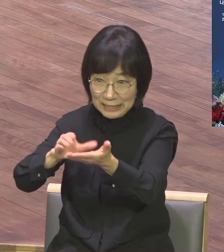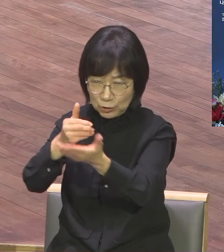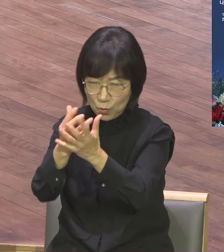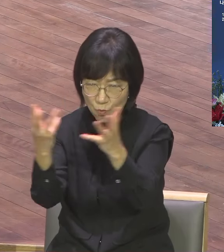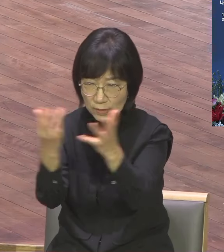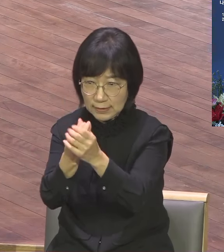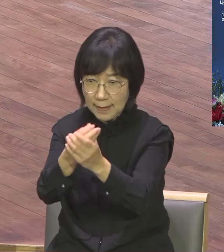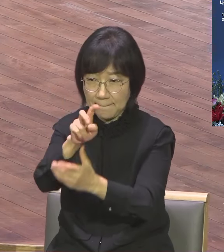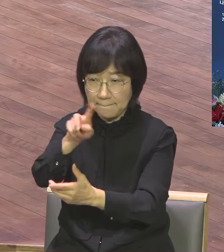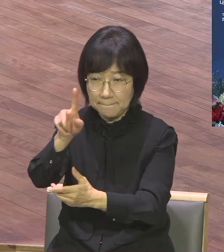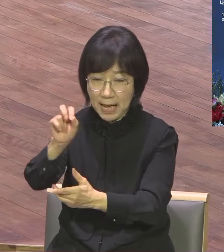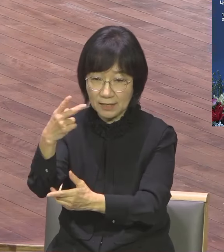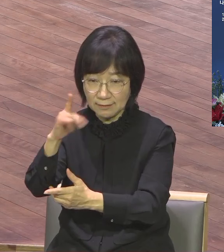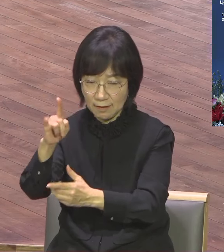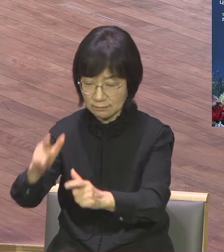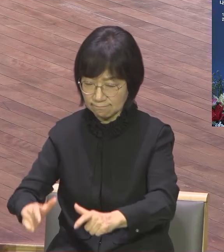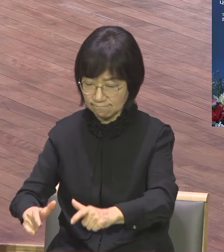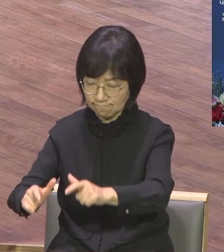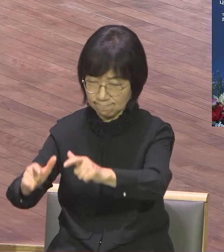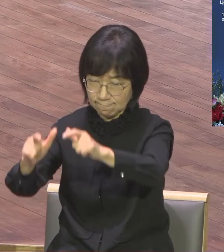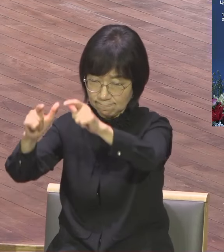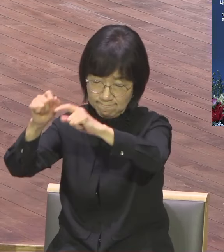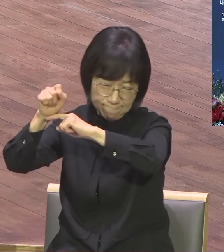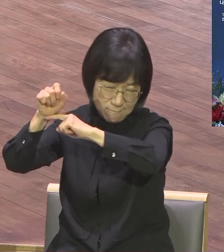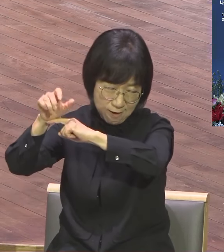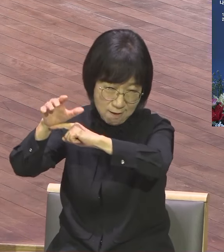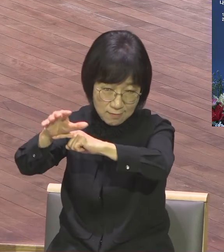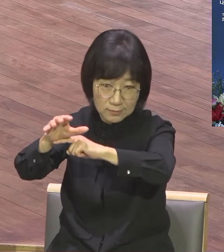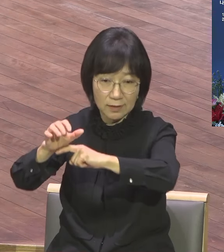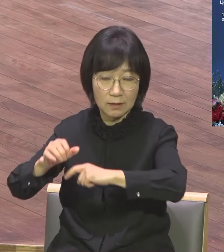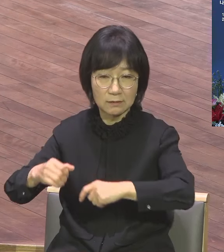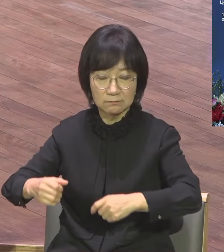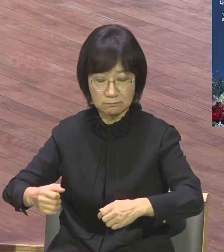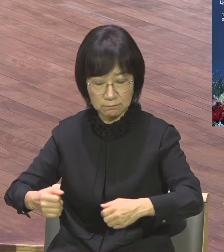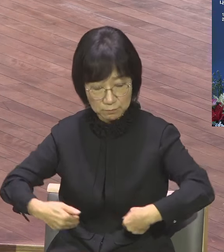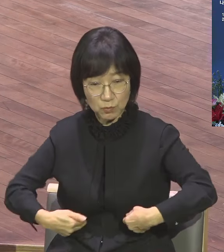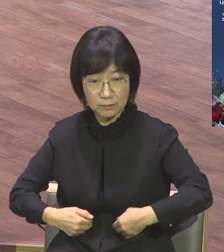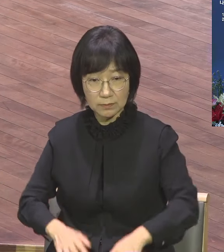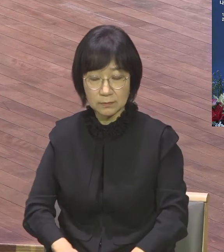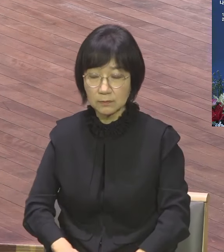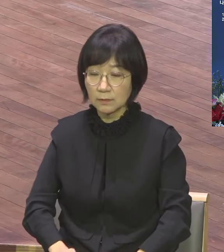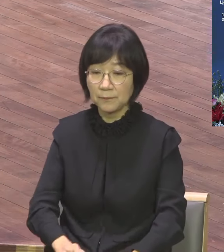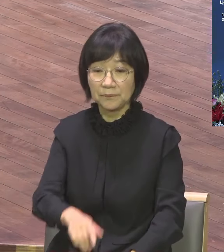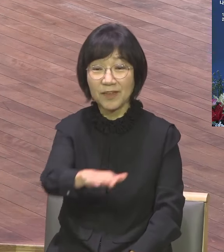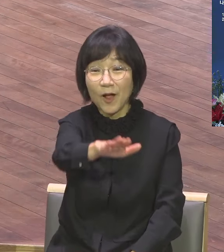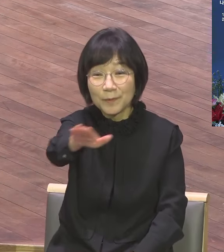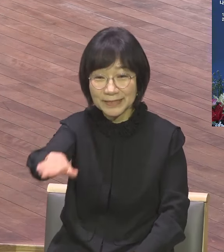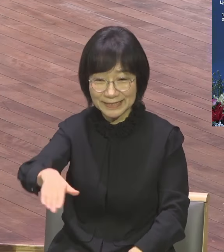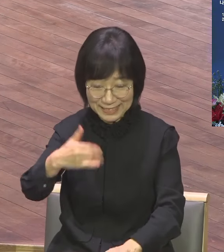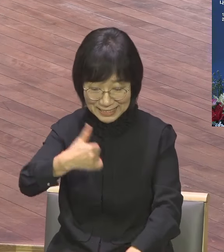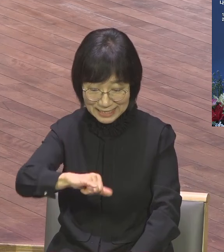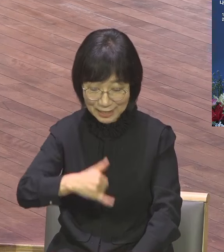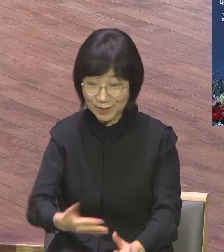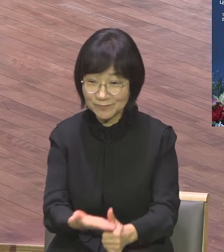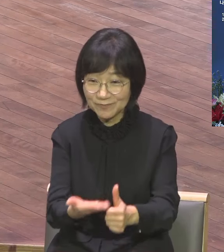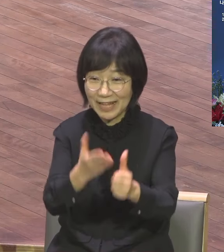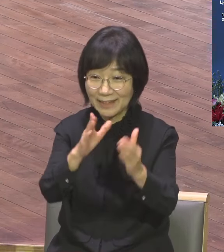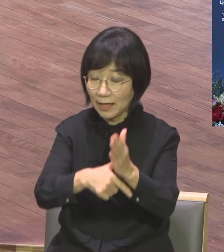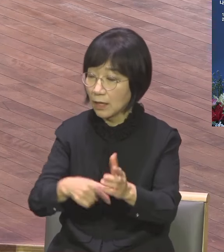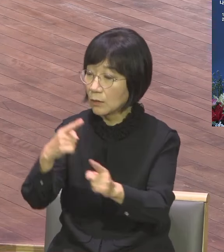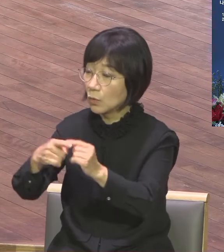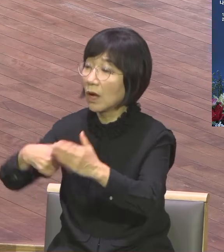견고하게 세워줘야 됩니다. 그냥 교회 갔다 왔나가 아니에요. 여러분 아이들이 진리를 바로 분별할 수